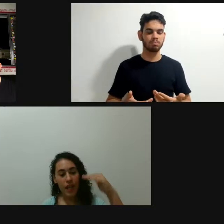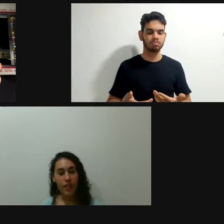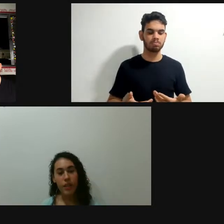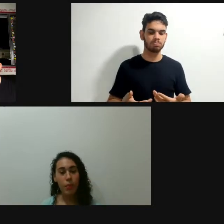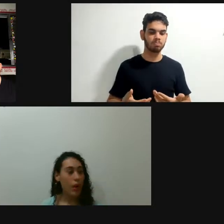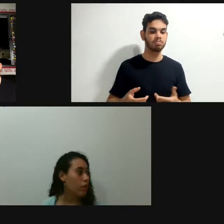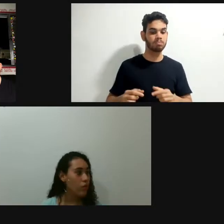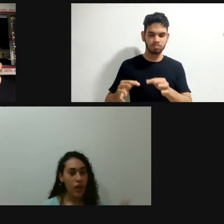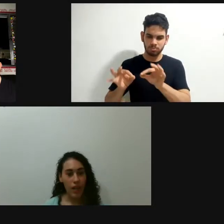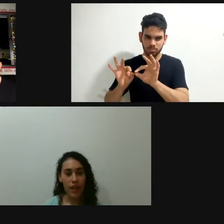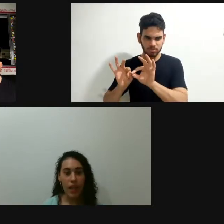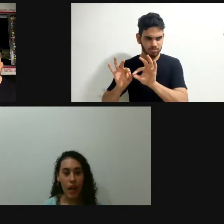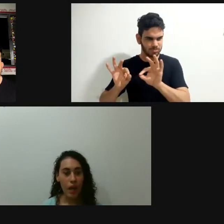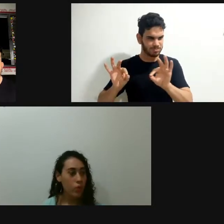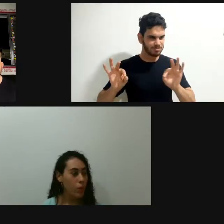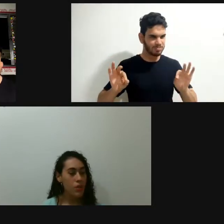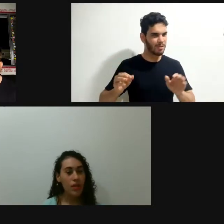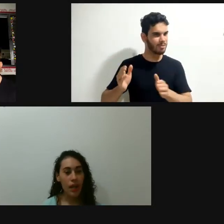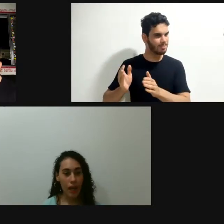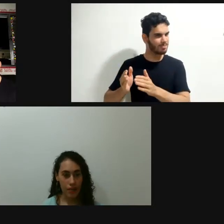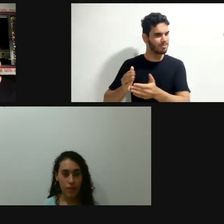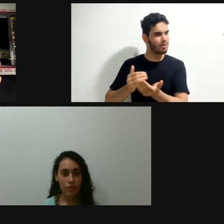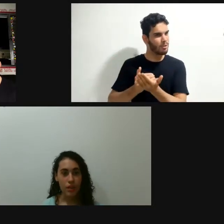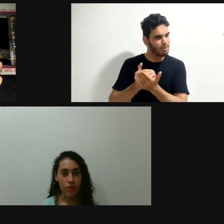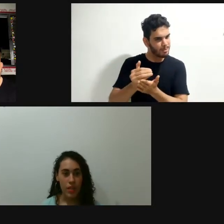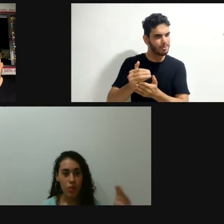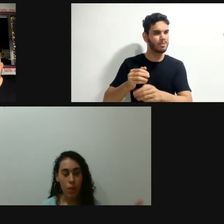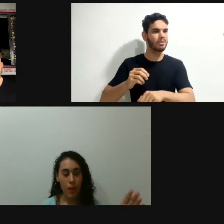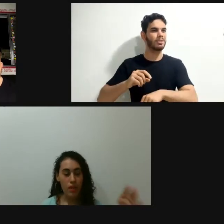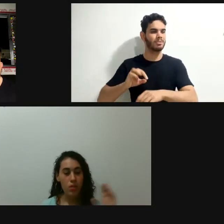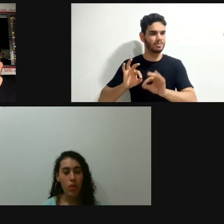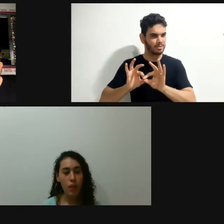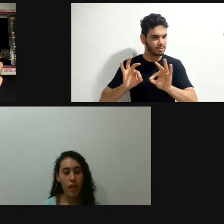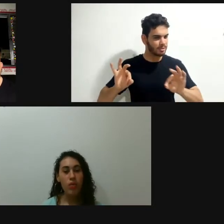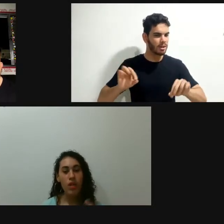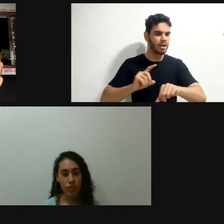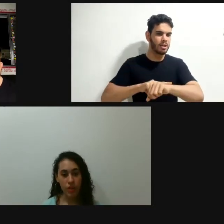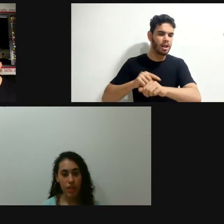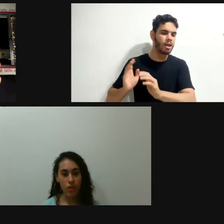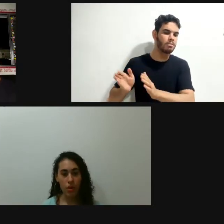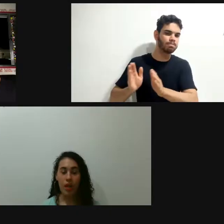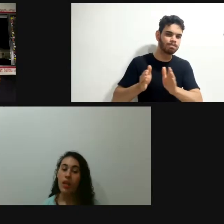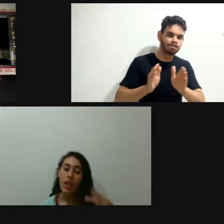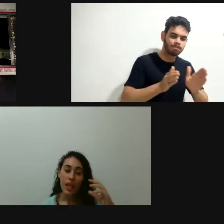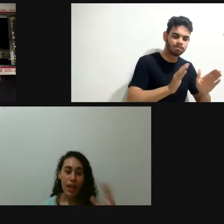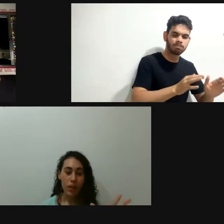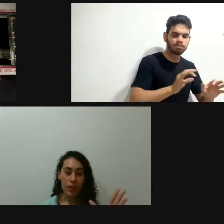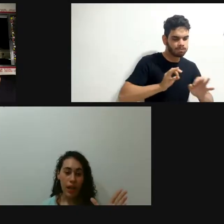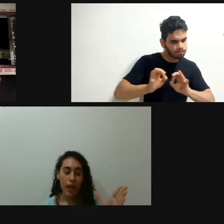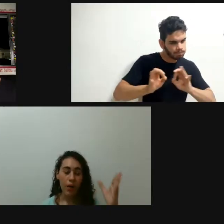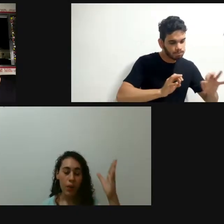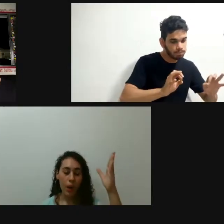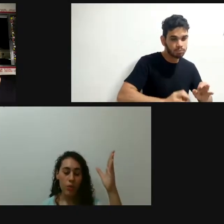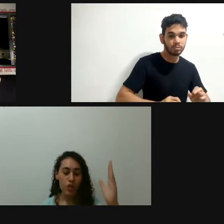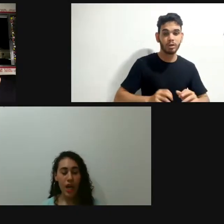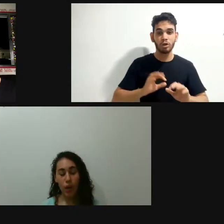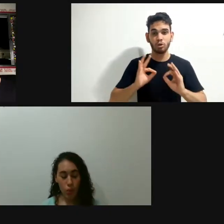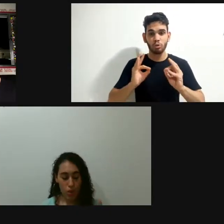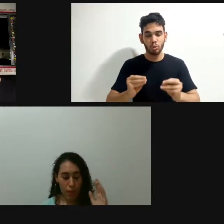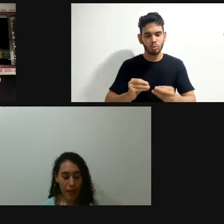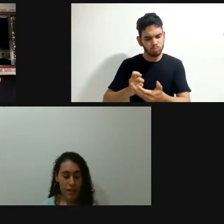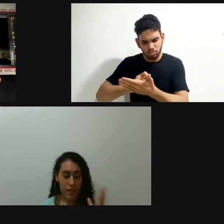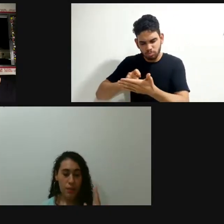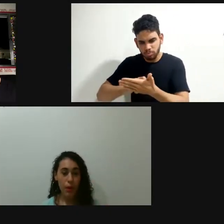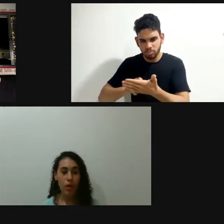fazer a linha temporal, que eu falei no começo da live. Fazer o começo, o meio e o fim da história. E anotar os